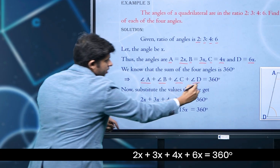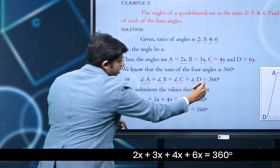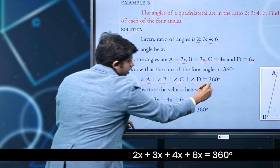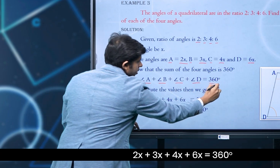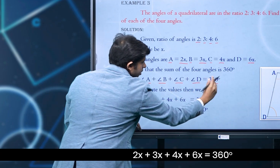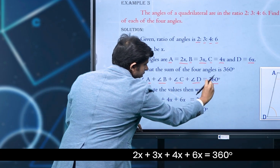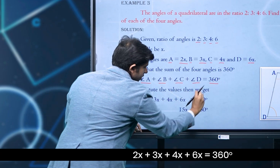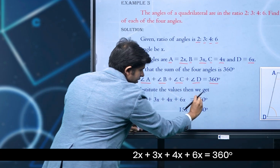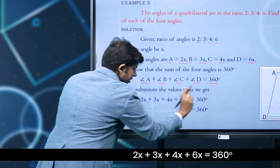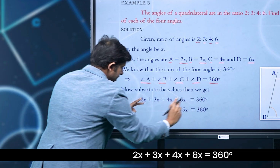degrees.